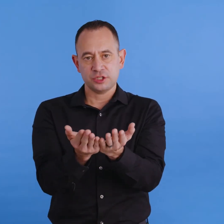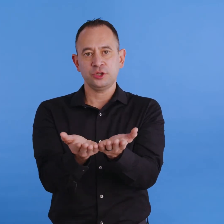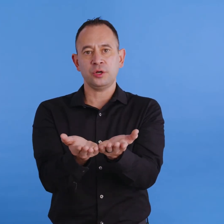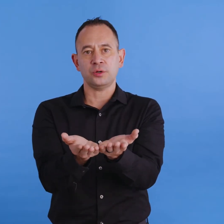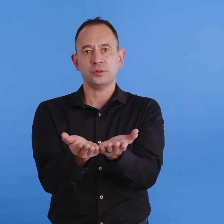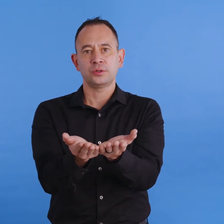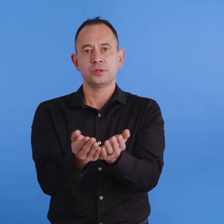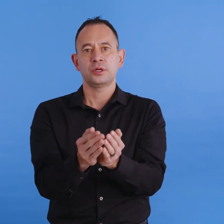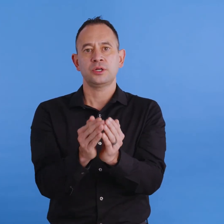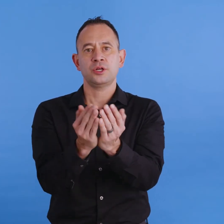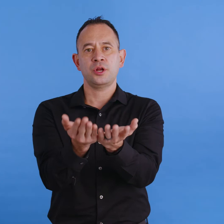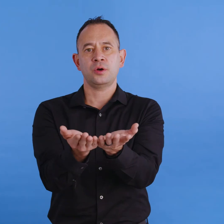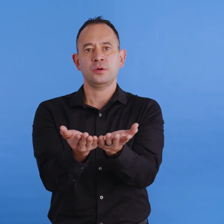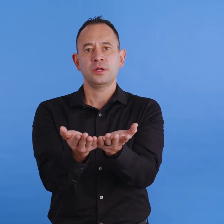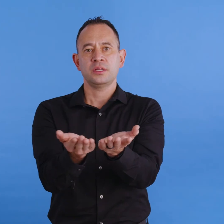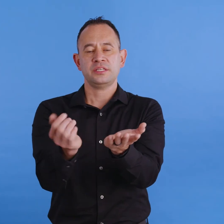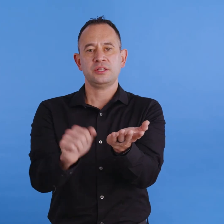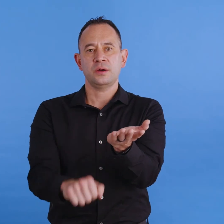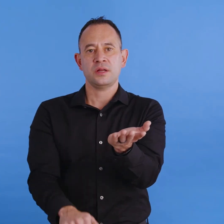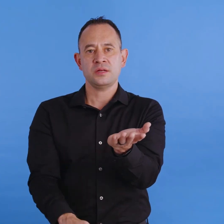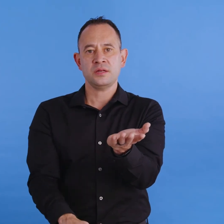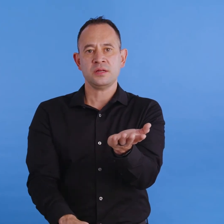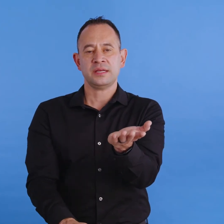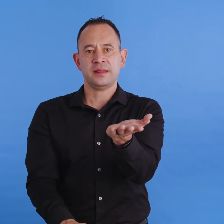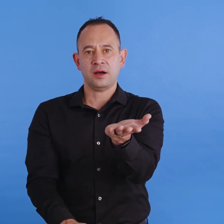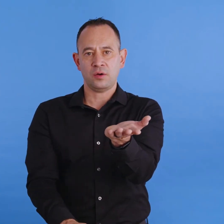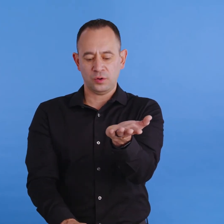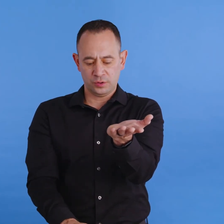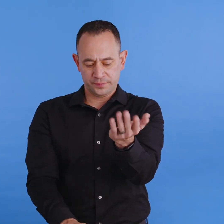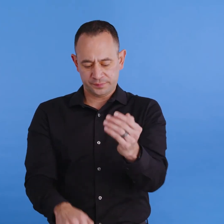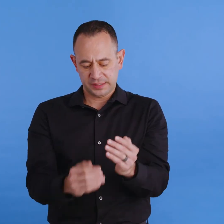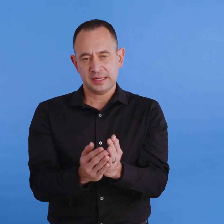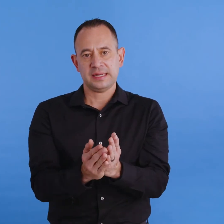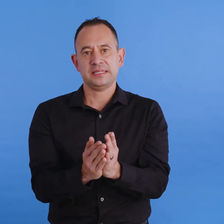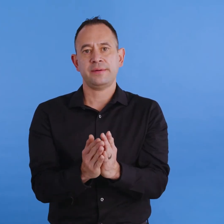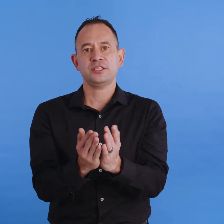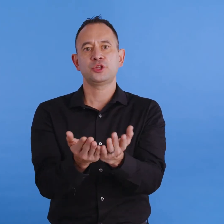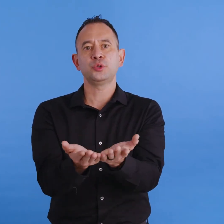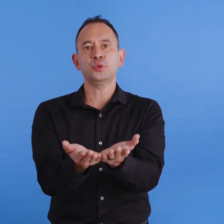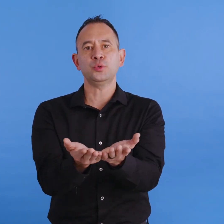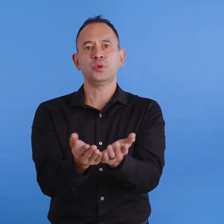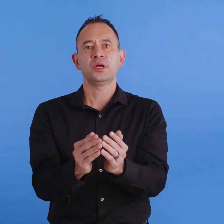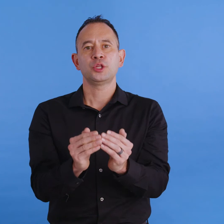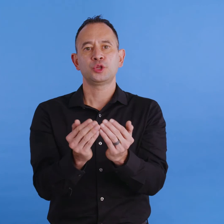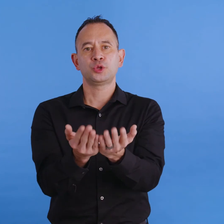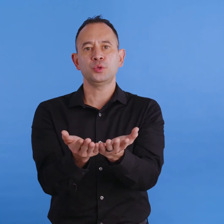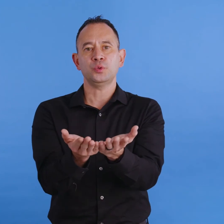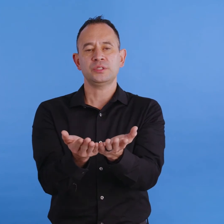no. No. Si quito n, queda o. La sílaba es tu. Tu. Si